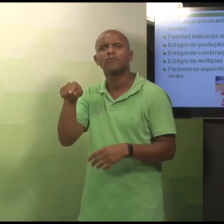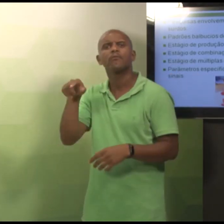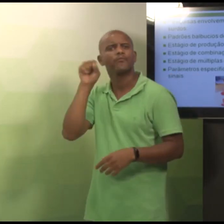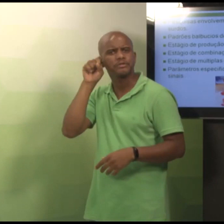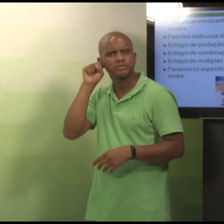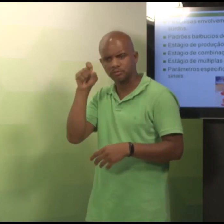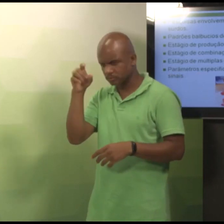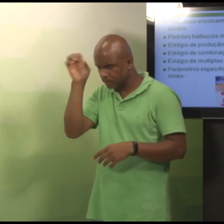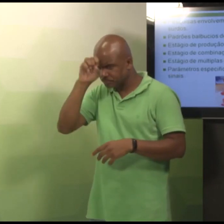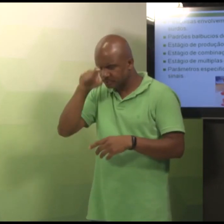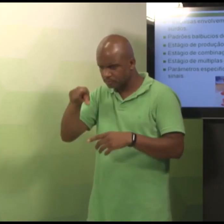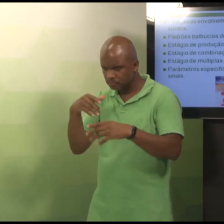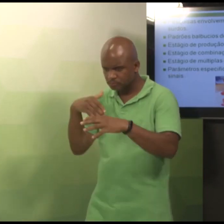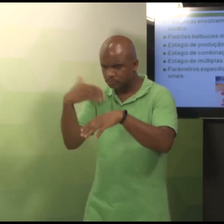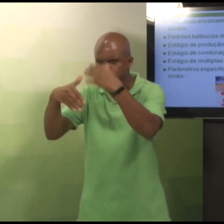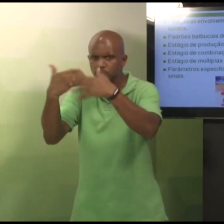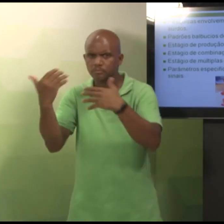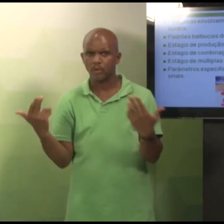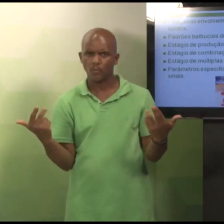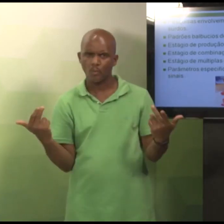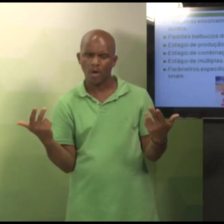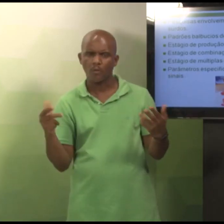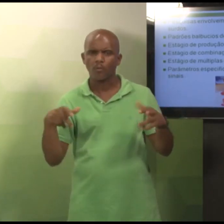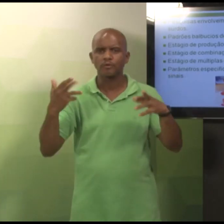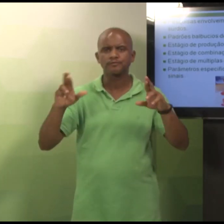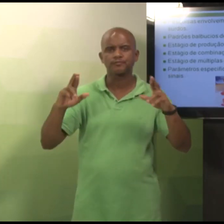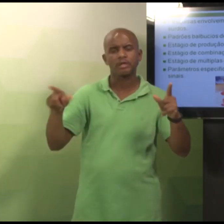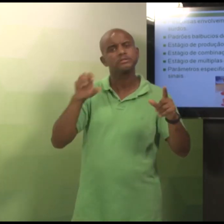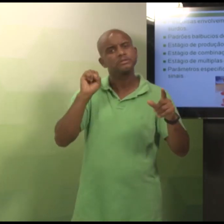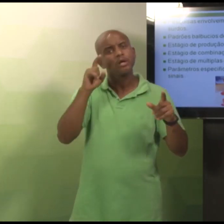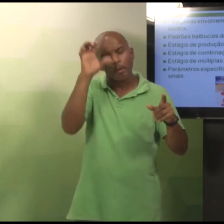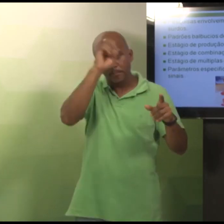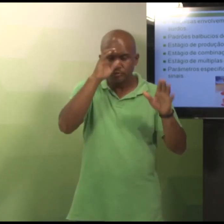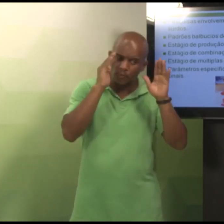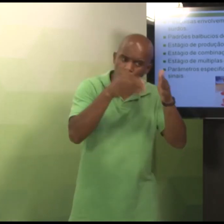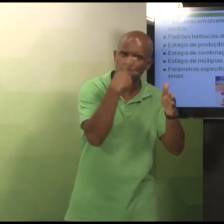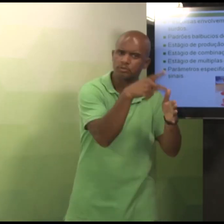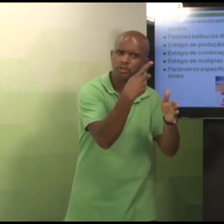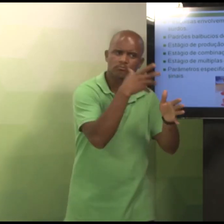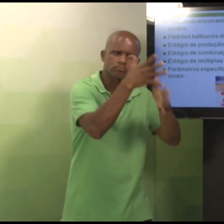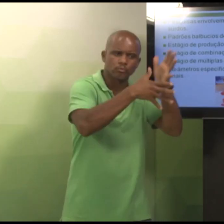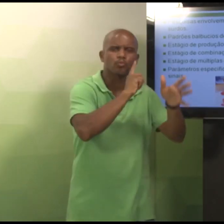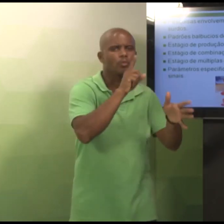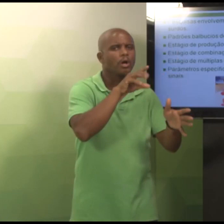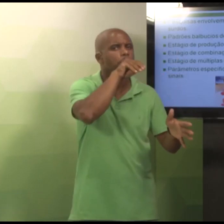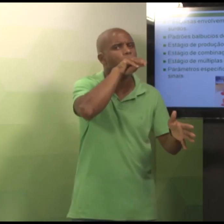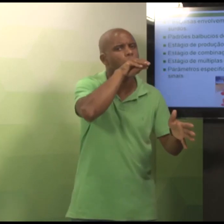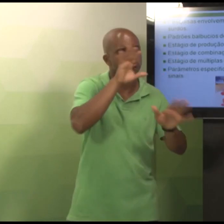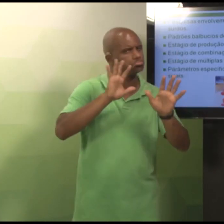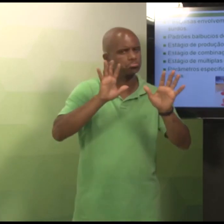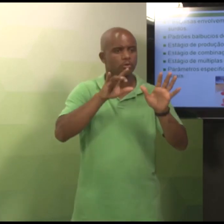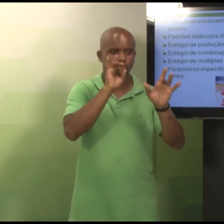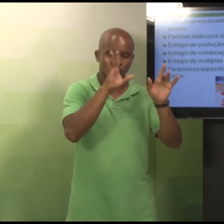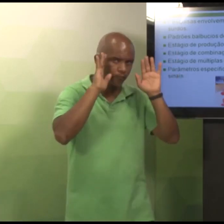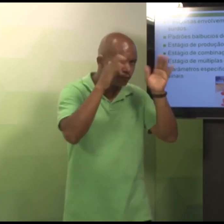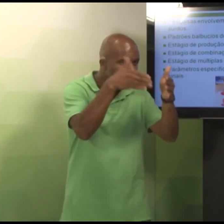3, elas passam por um processo de aprendizagem. E esse processo é igual ou diferente?